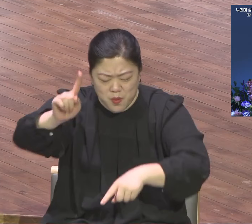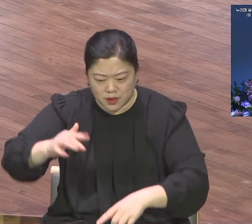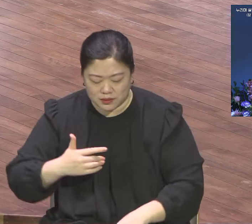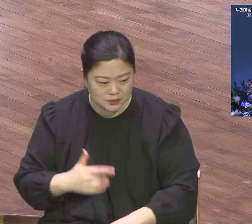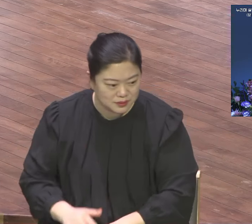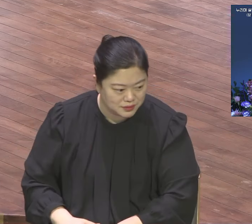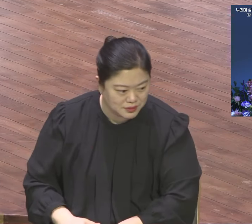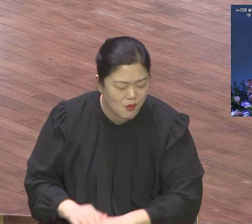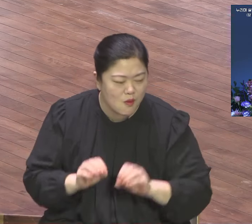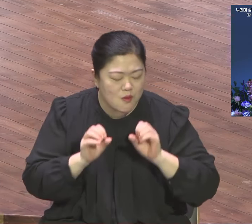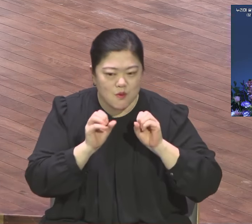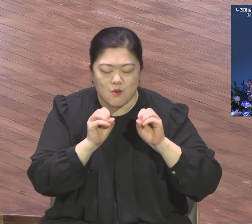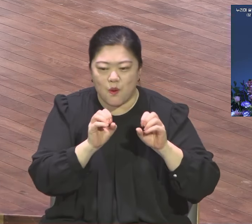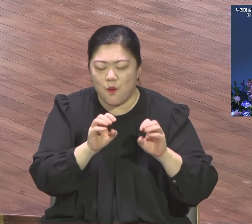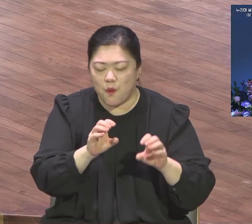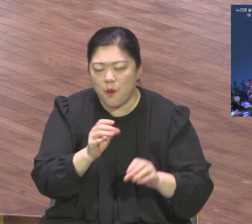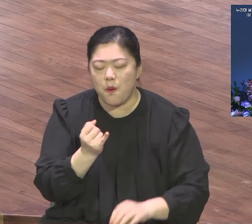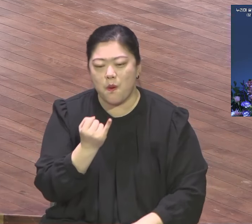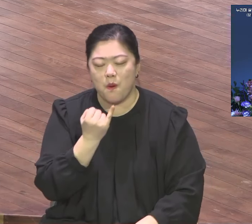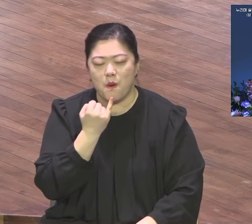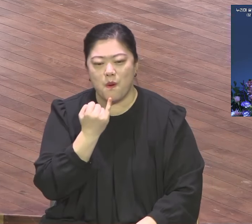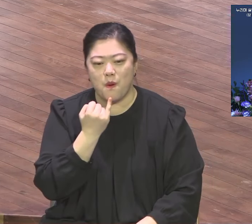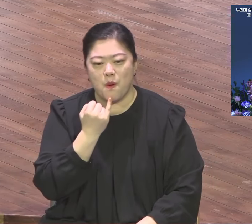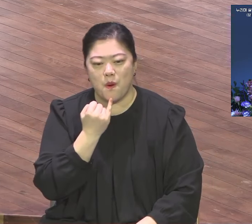그래가지고 아 이거 전도 현장이네.